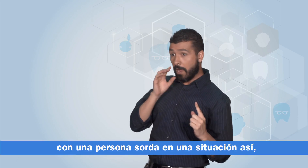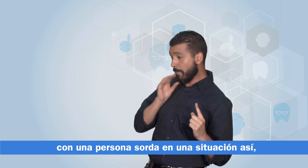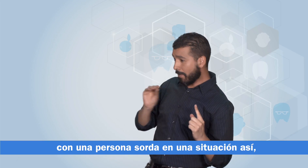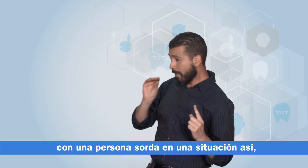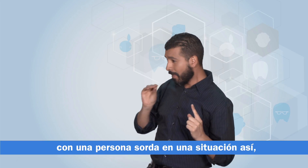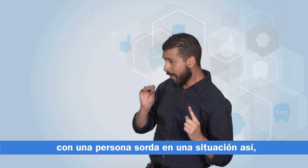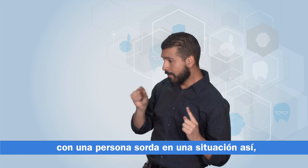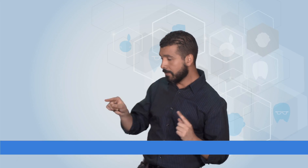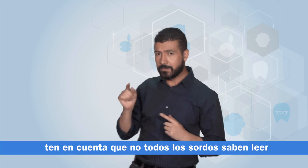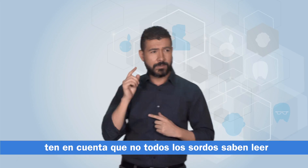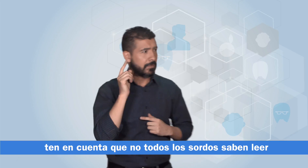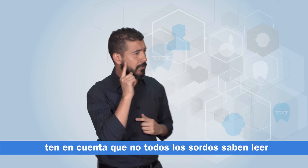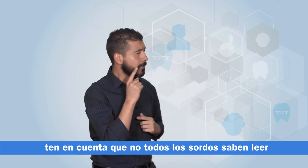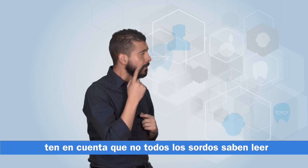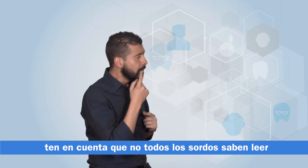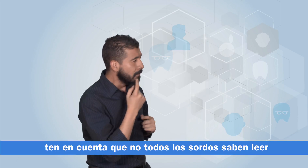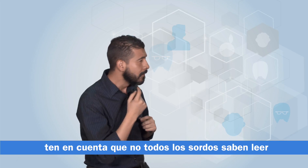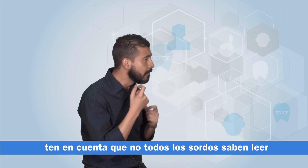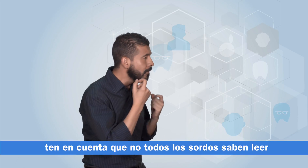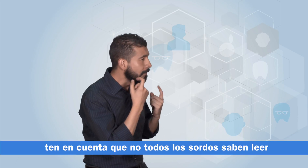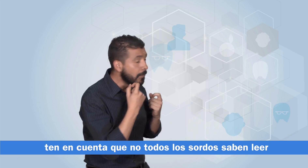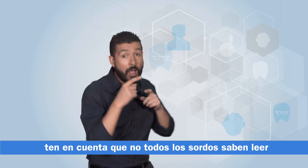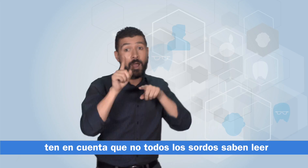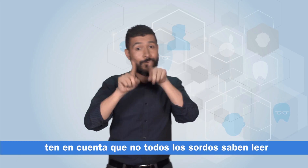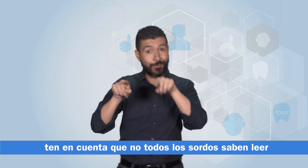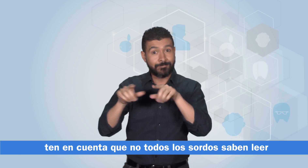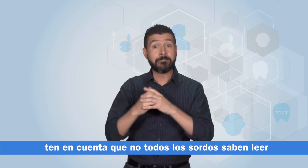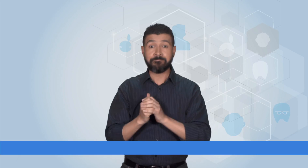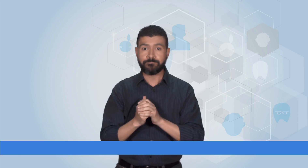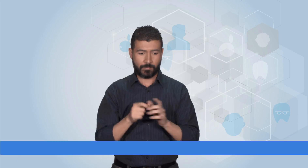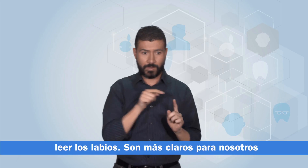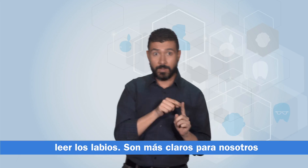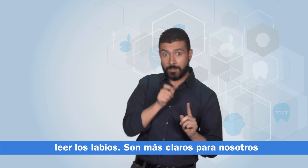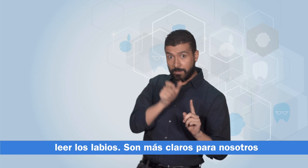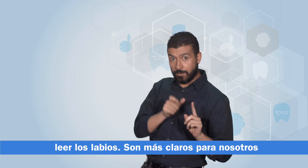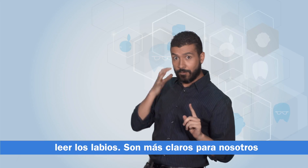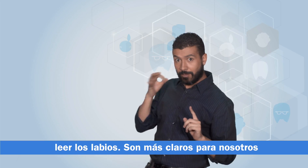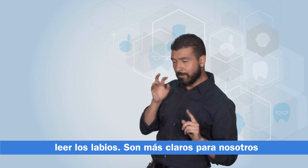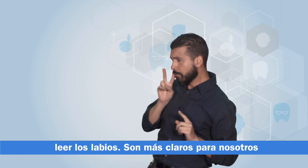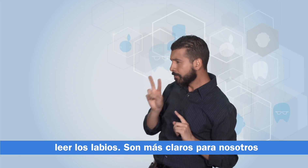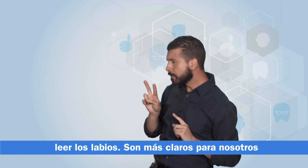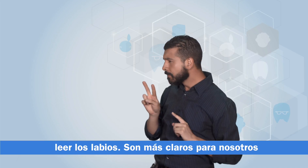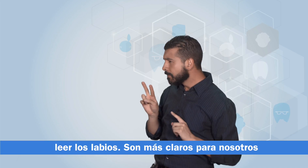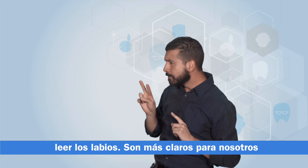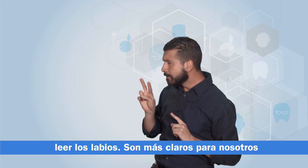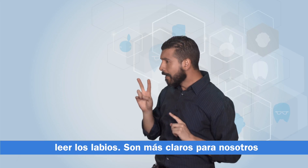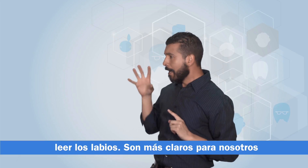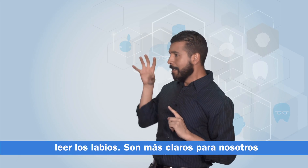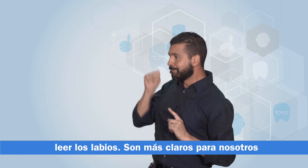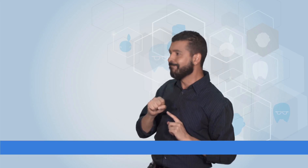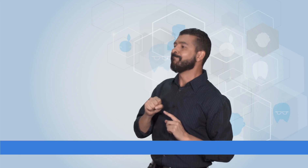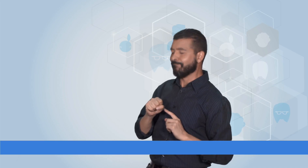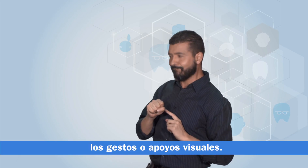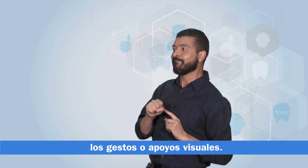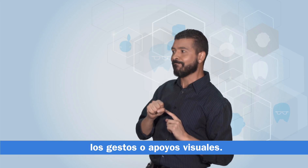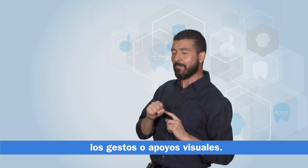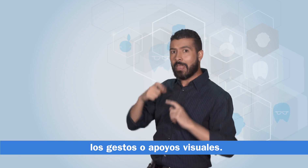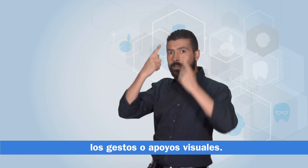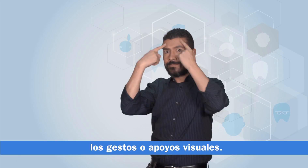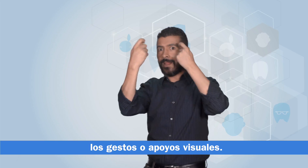todos los sordos saben leer los labios. Son más claros para nosotros los gestos o apoyos visuales. Veamos